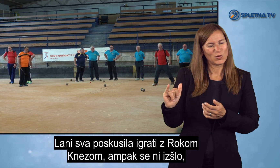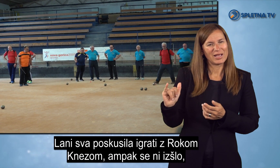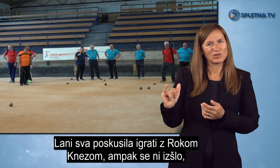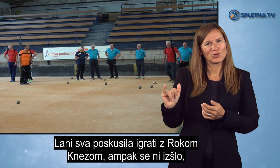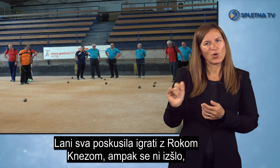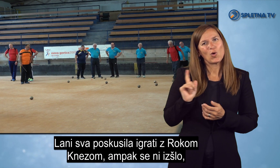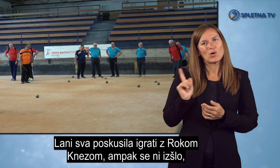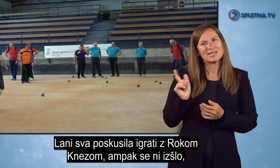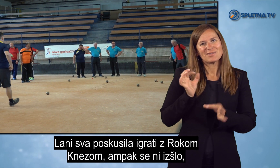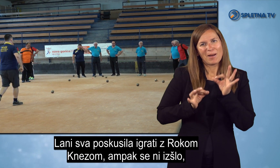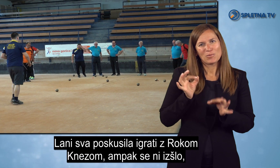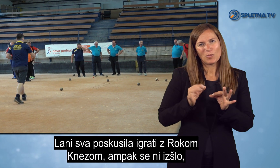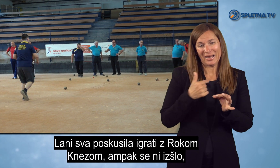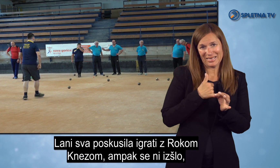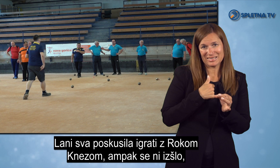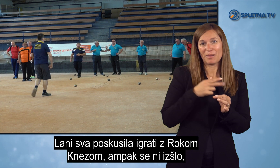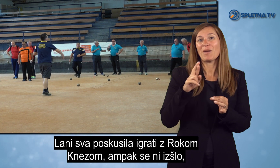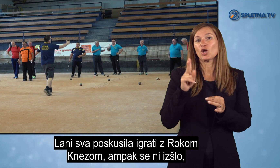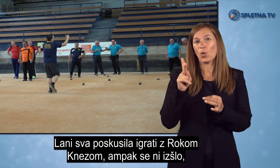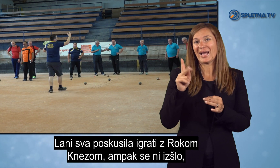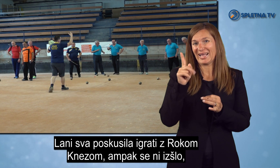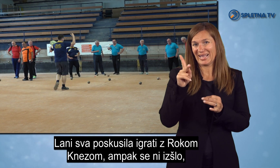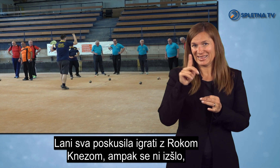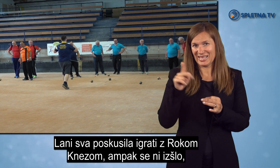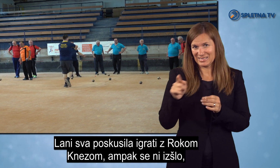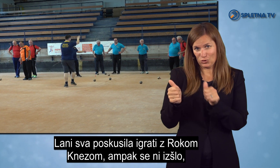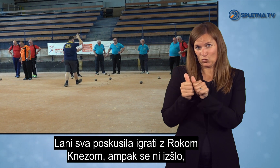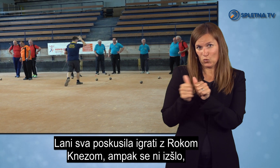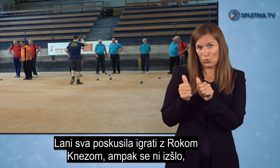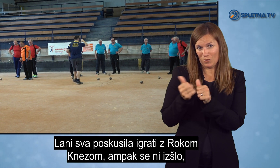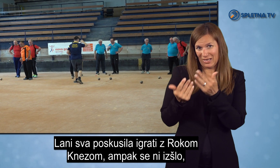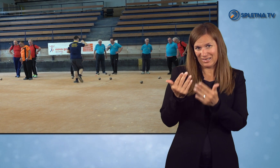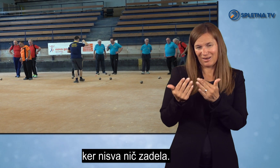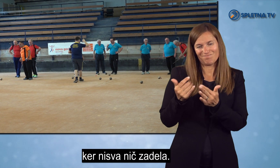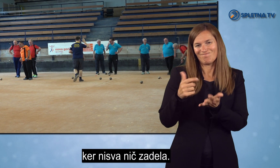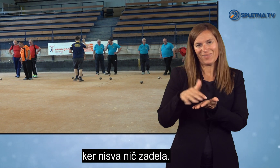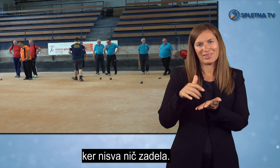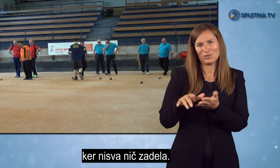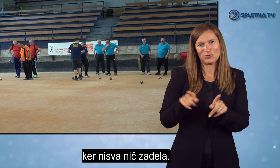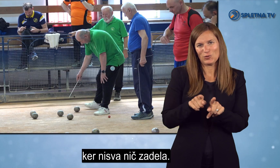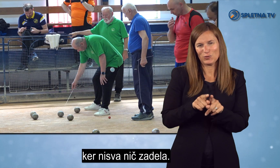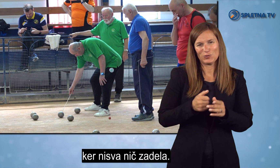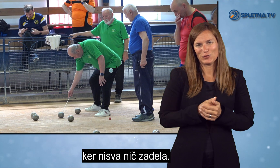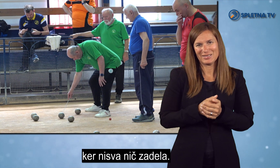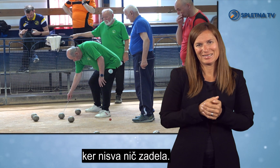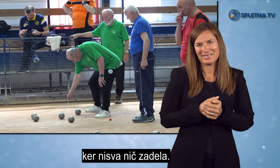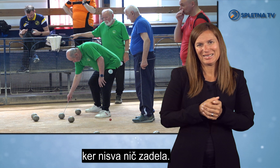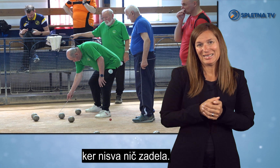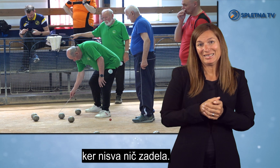probala jaz pa Rok skupaj biti, pa se ni šlo, ker nismo nič